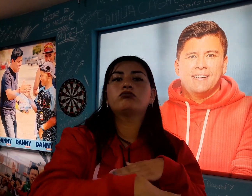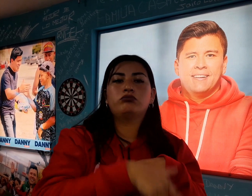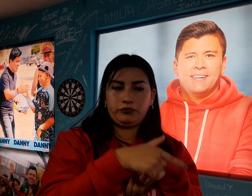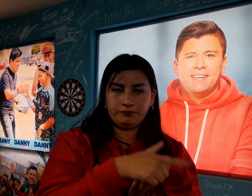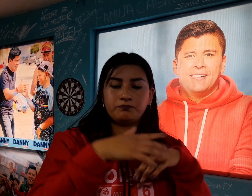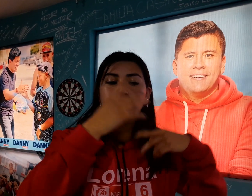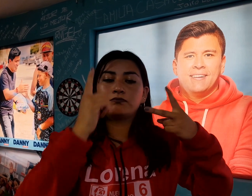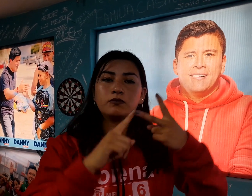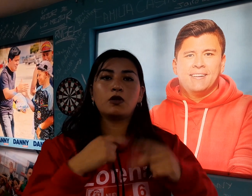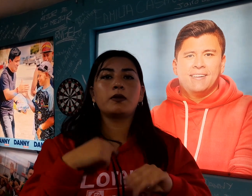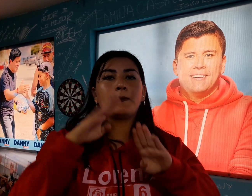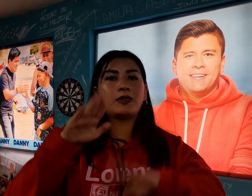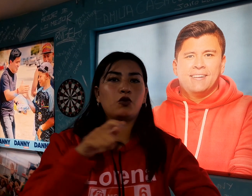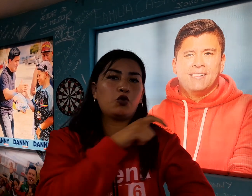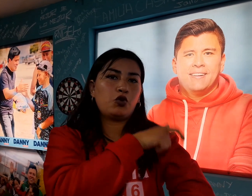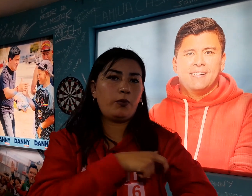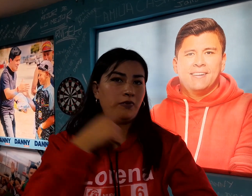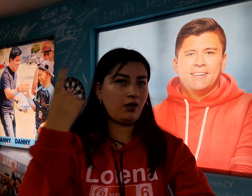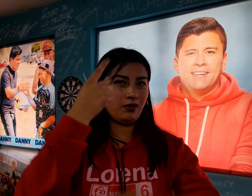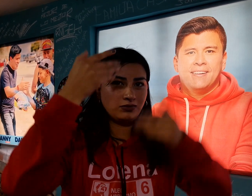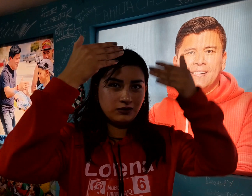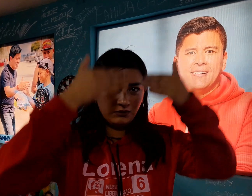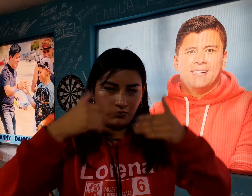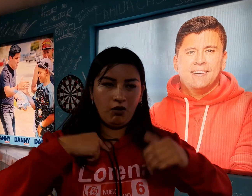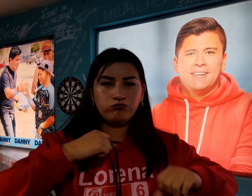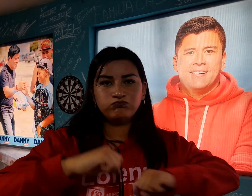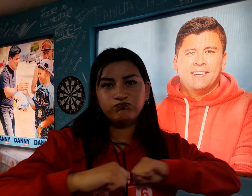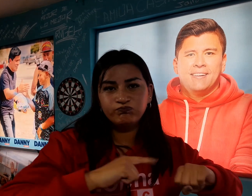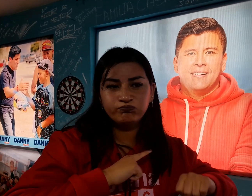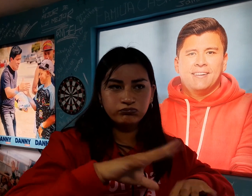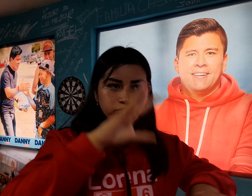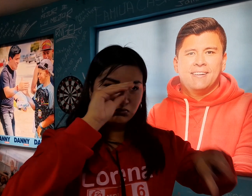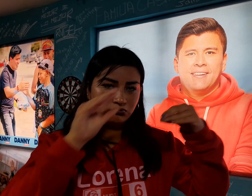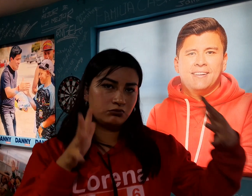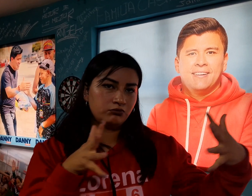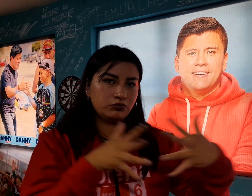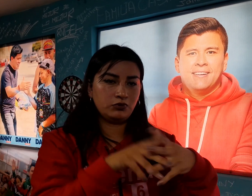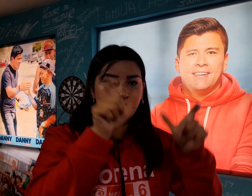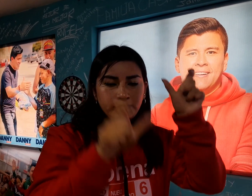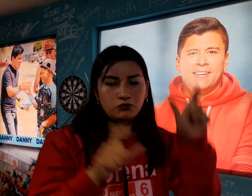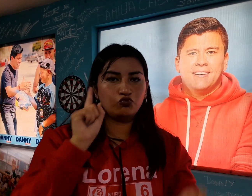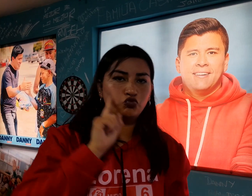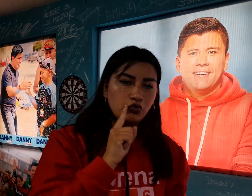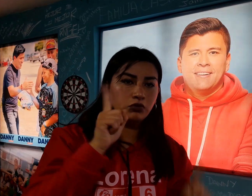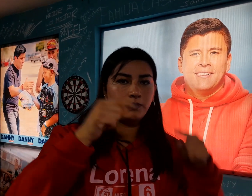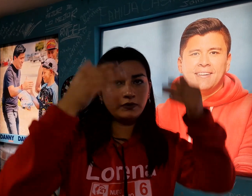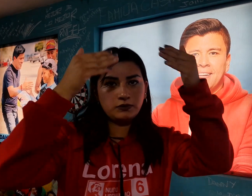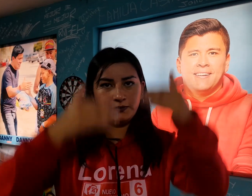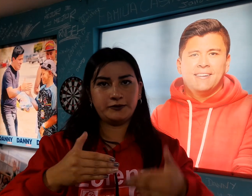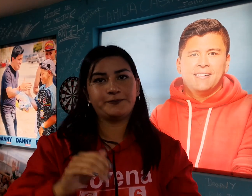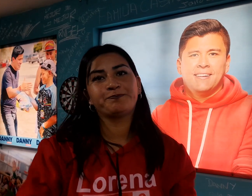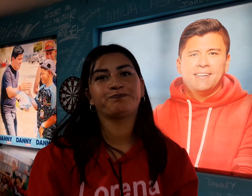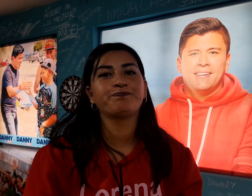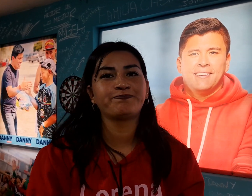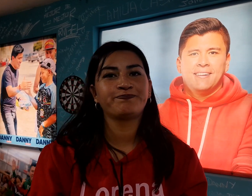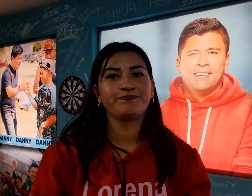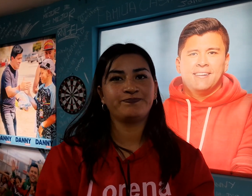Soy expresidenta de ASORSO, la Asociación de Sordos de Soacha, también representante del Comité de Personas con Discapacidad acá en el